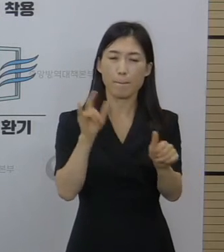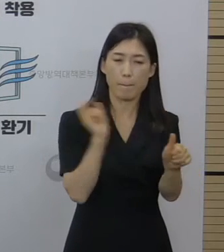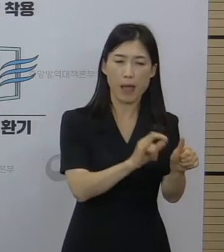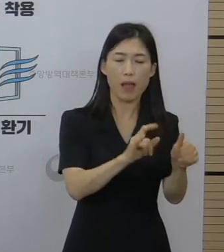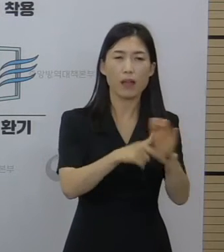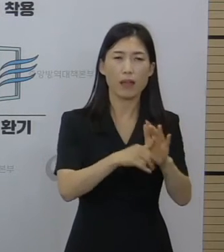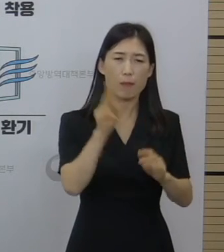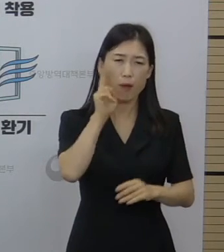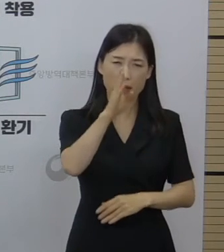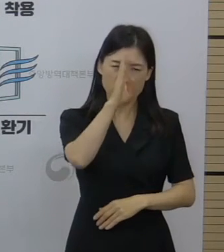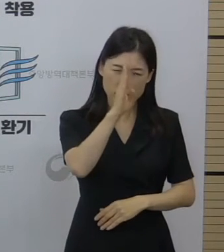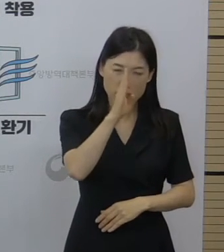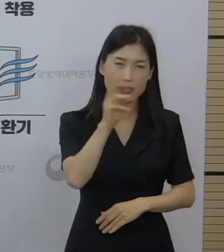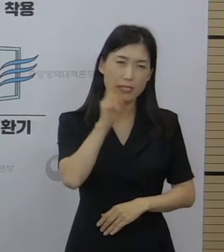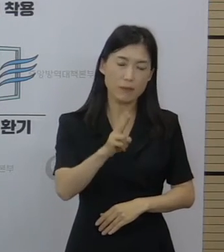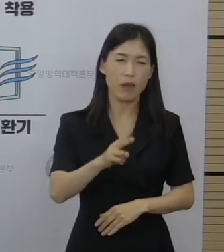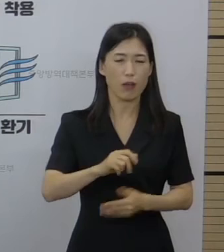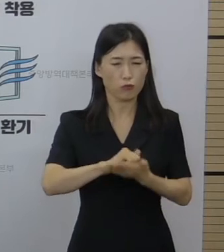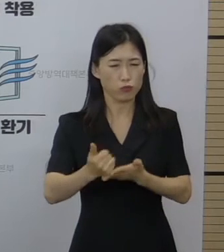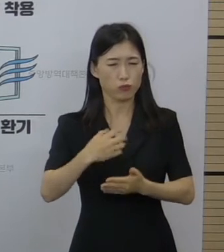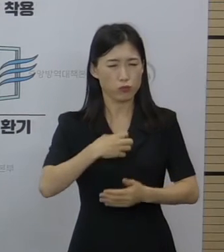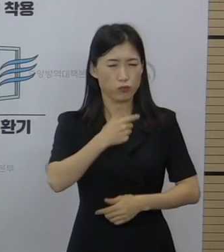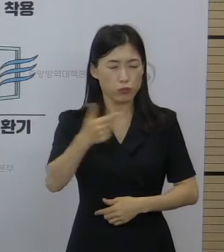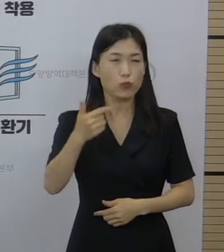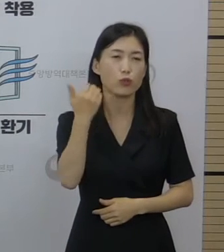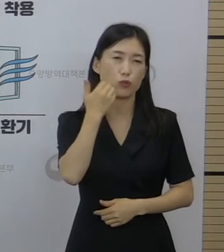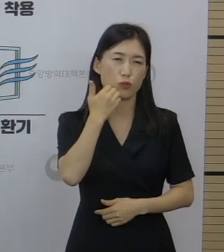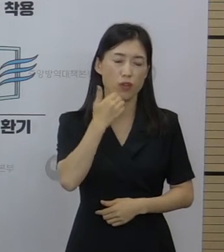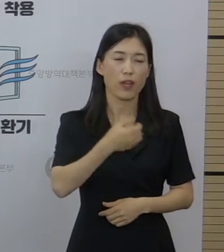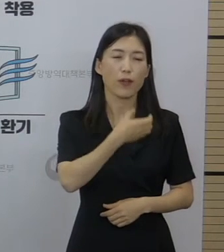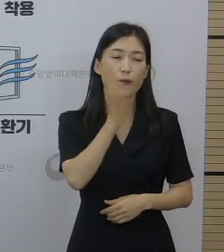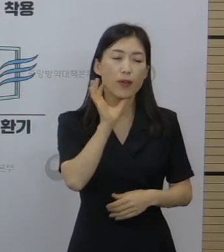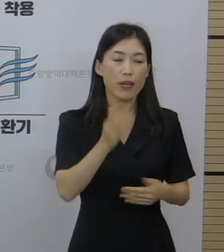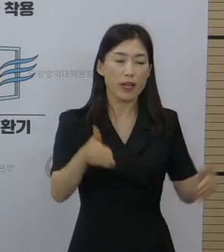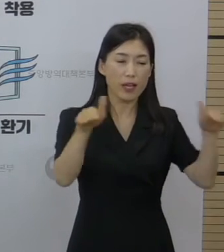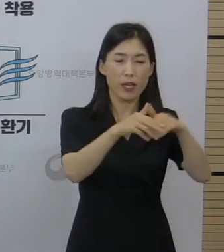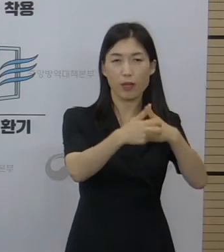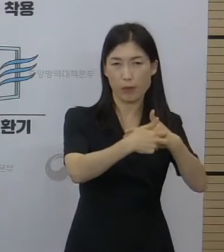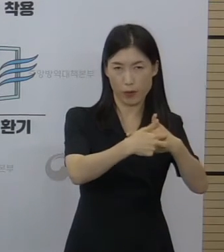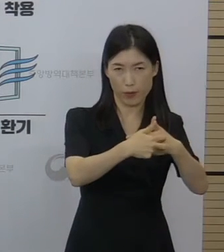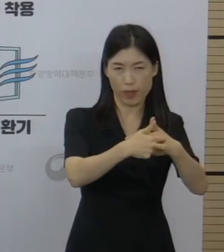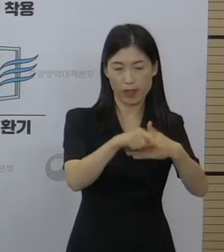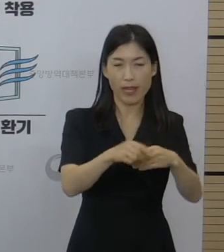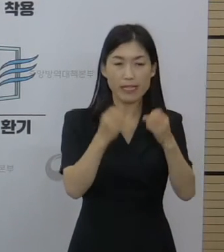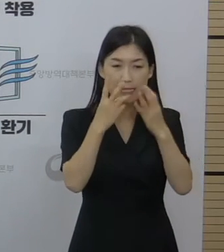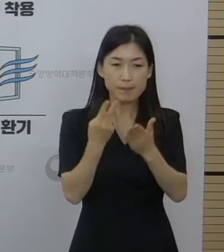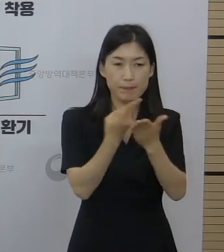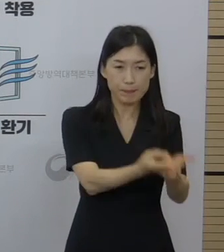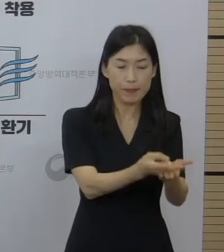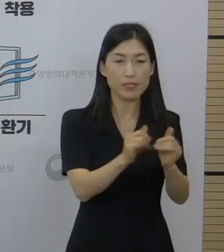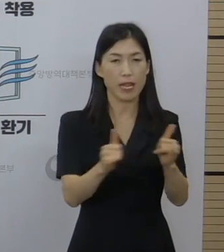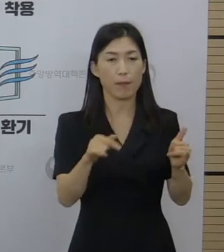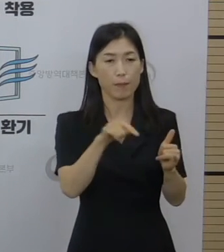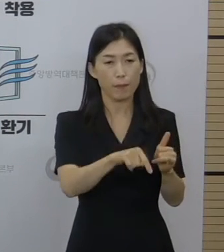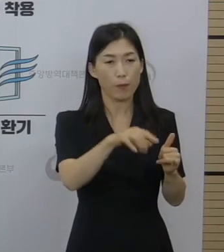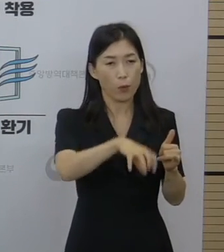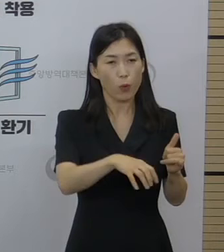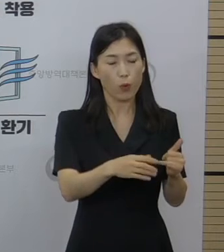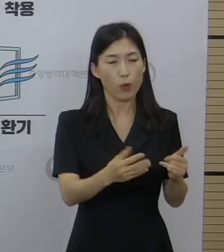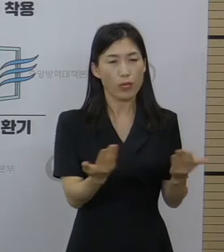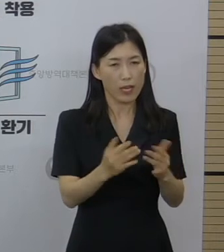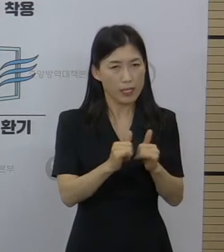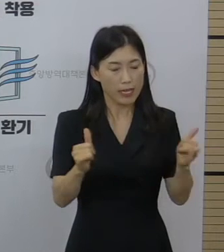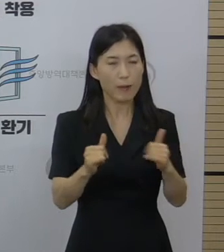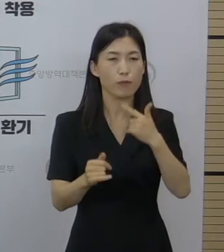시에 중증 그리고 사망의 위험이 높은 요양병원 시설 등의 신규 입원, 입소자 또한 65세